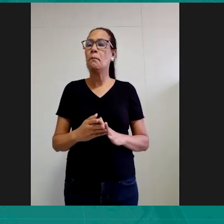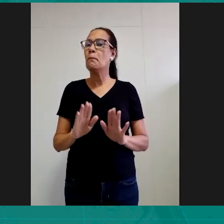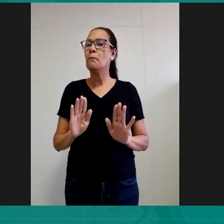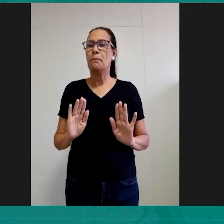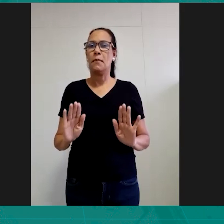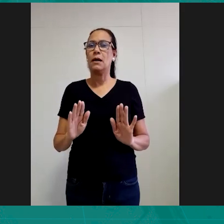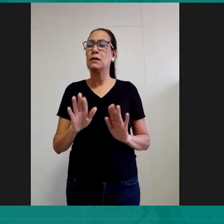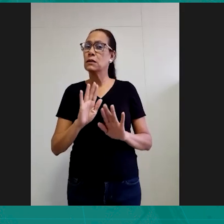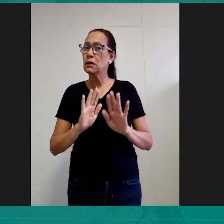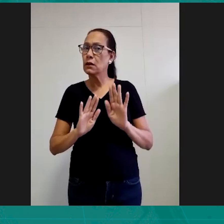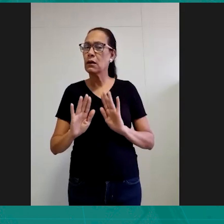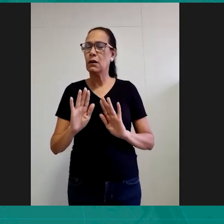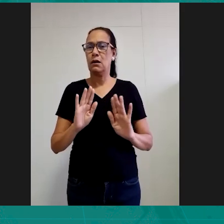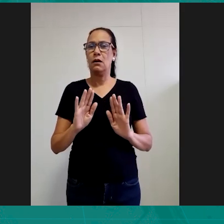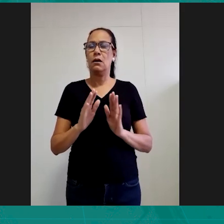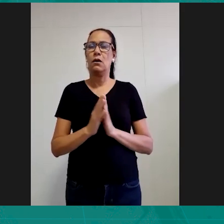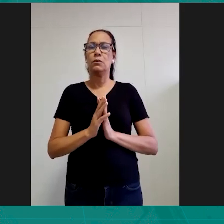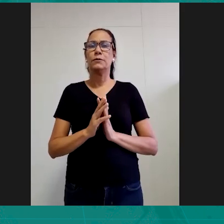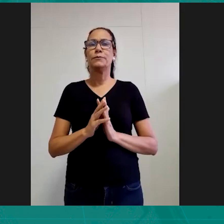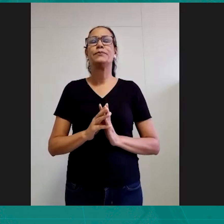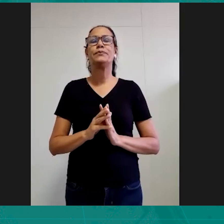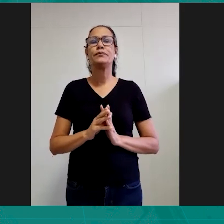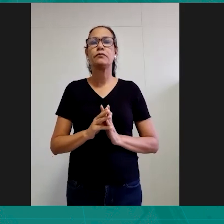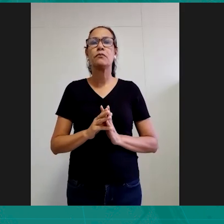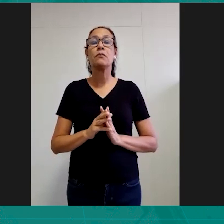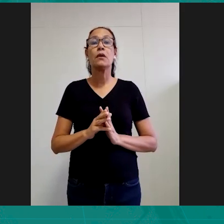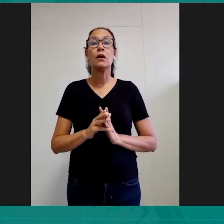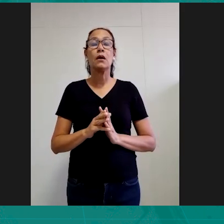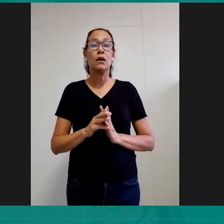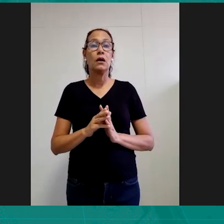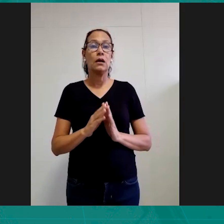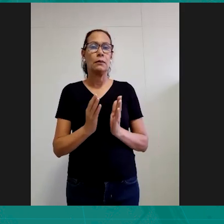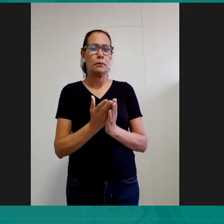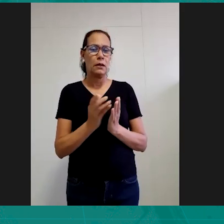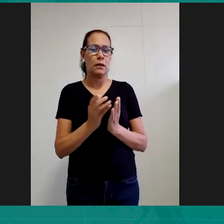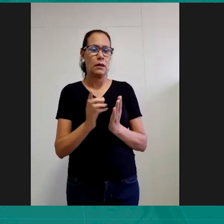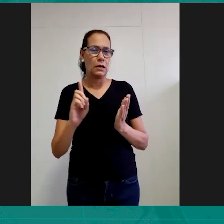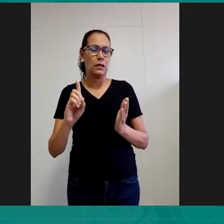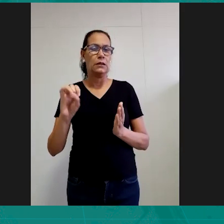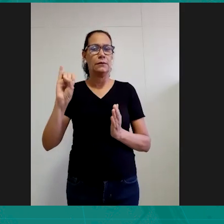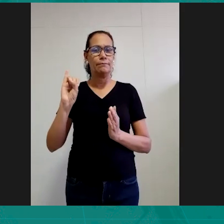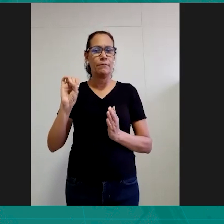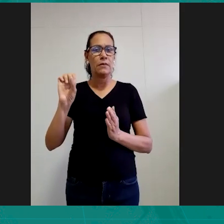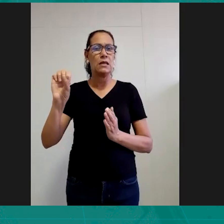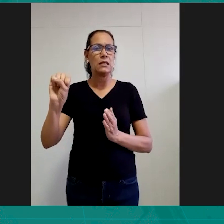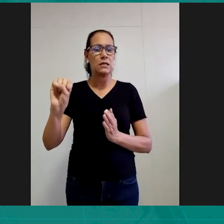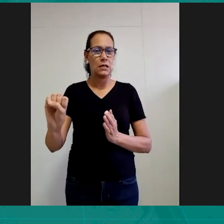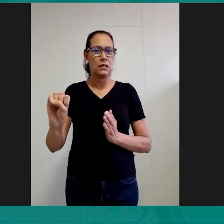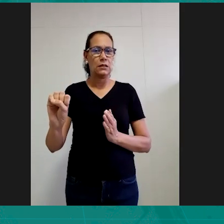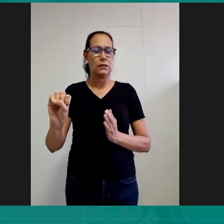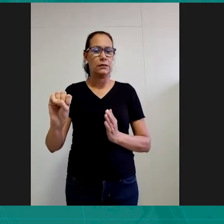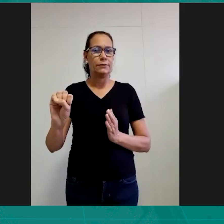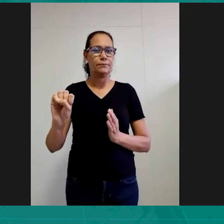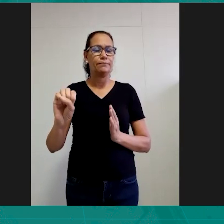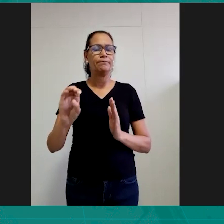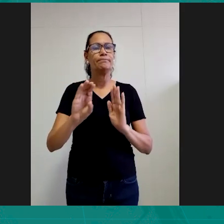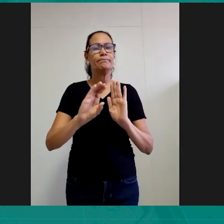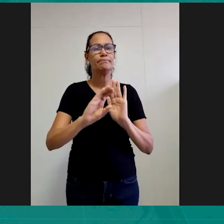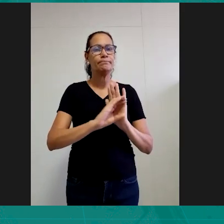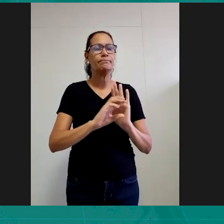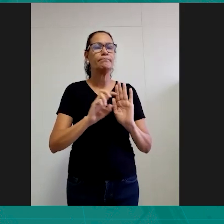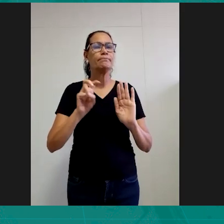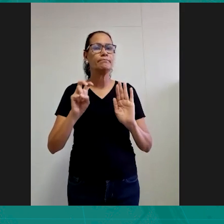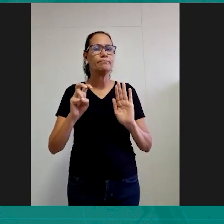Isaías 53, 6. Nós todos, irmãos, estávamos nessa situação.